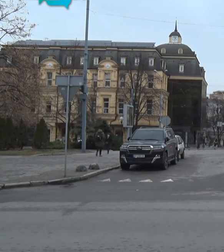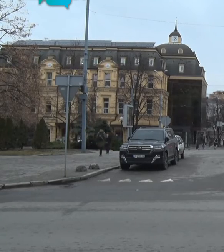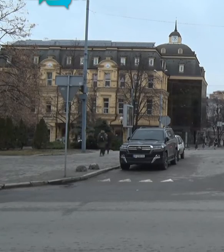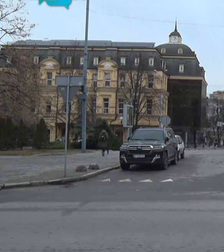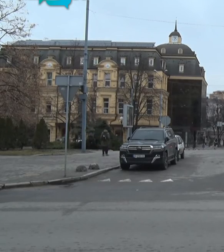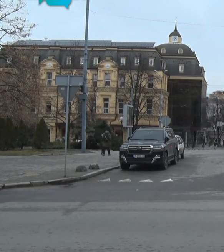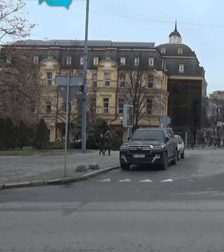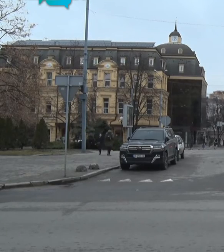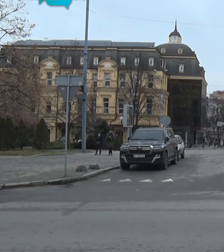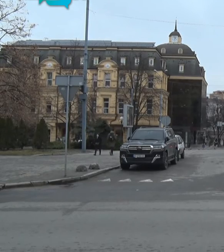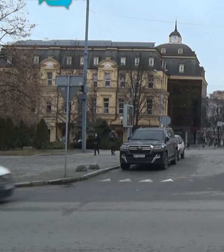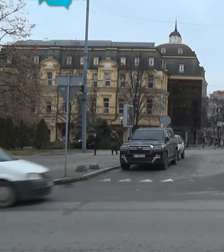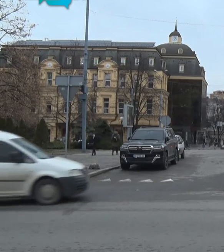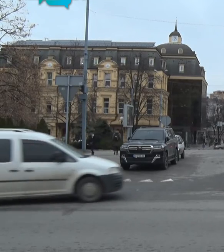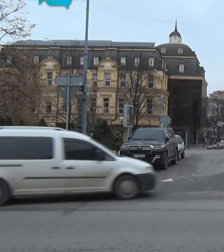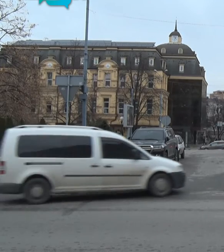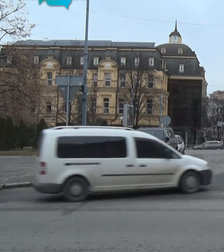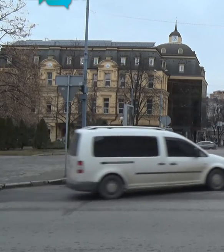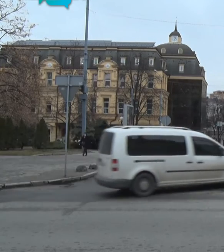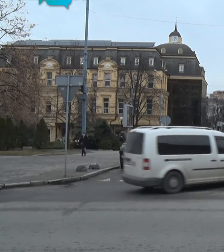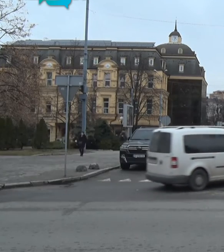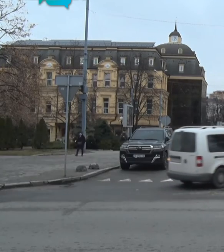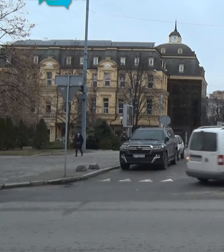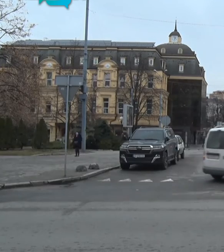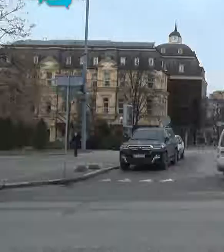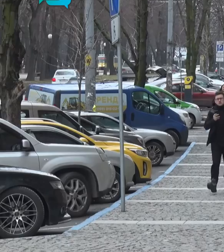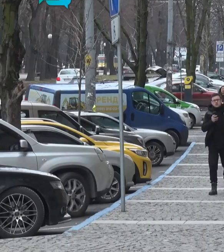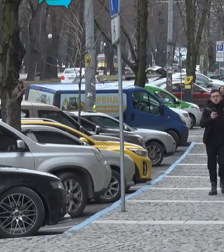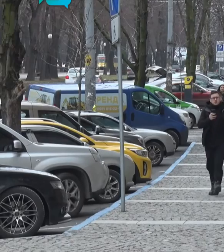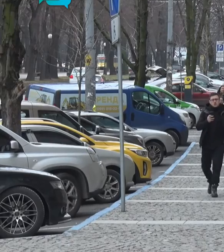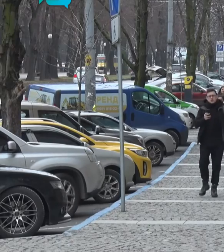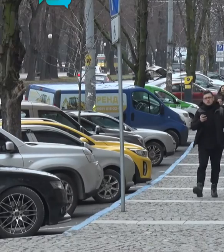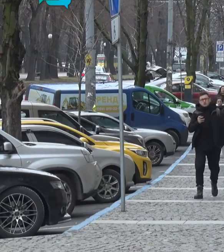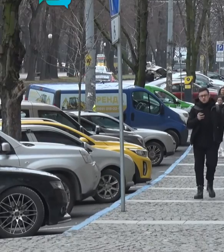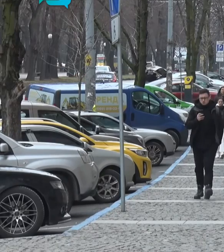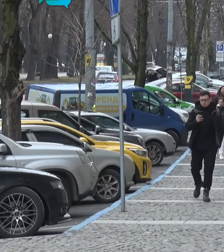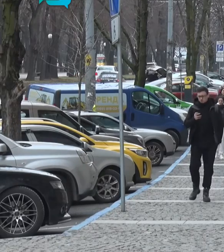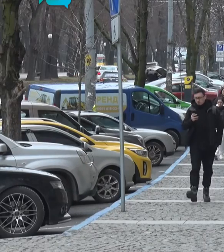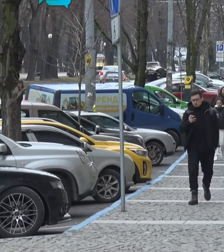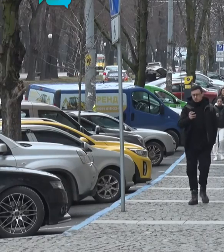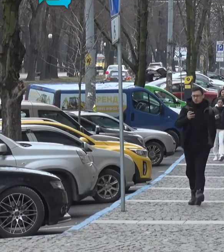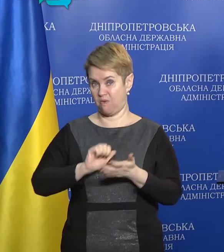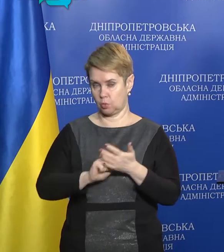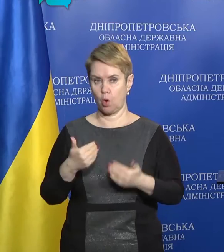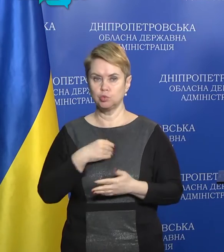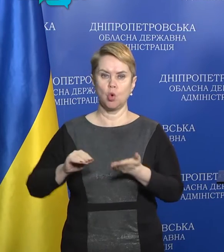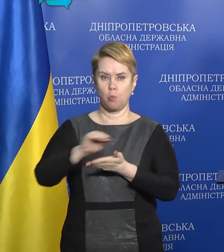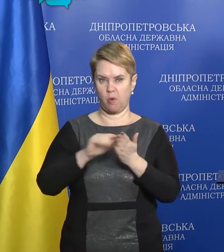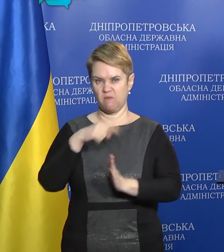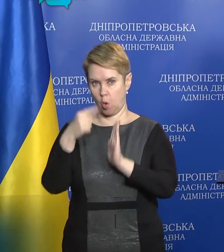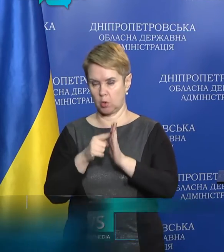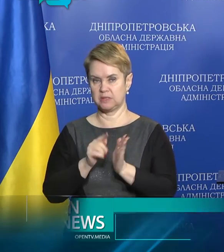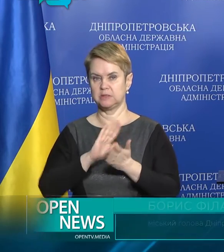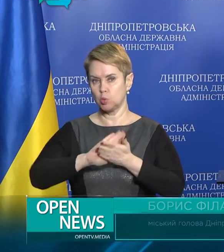Із ситуацією в Україні це ніяк не пов'язано. З приводу метро, зараз фахівці консервують будівництво підземки. В місті